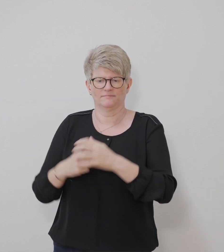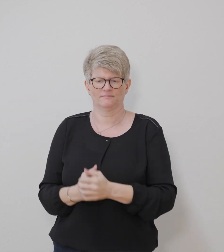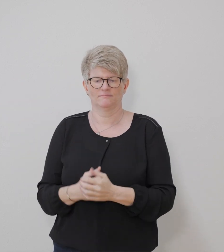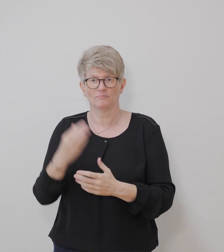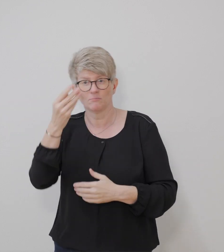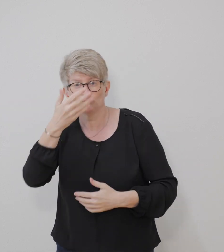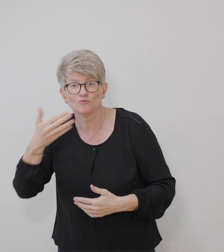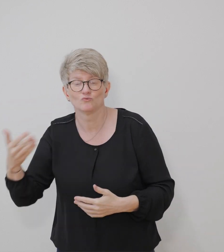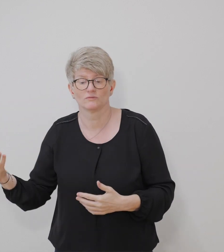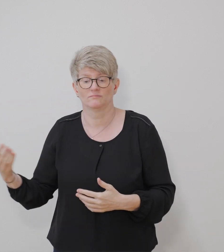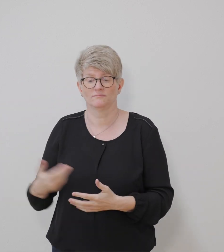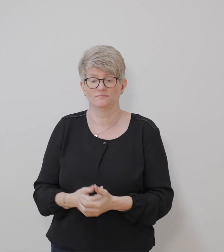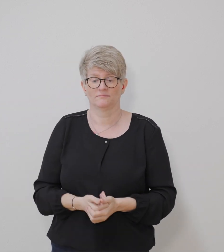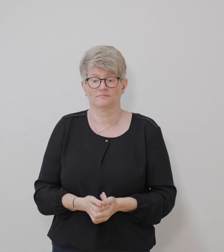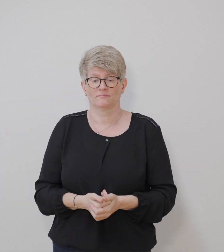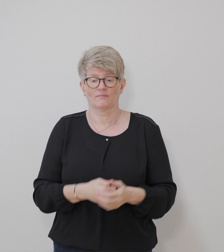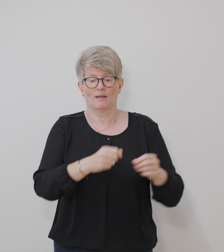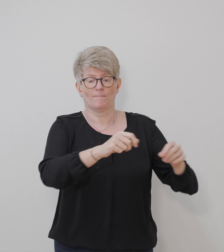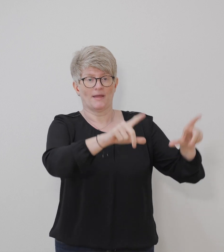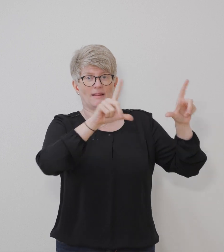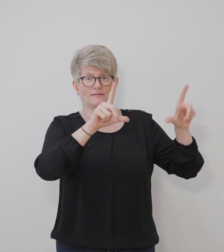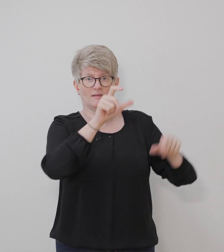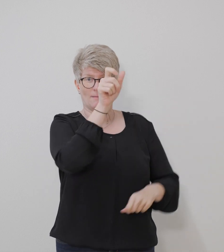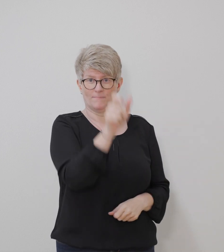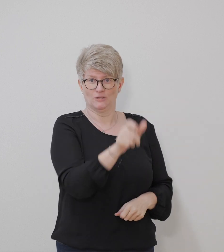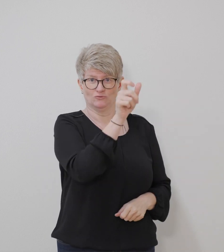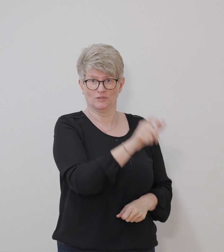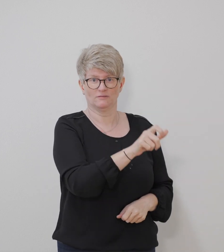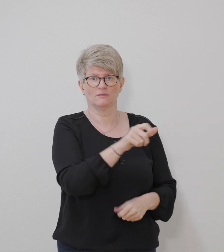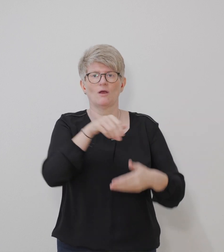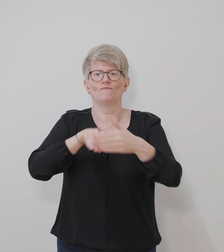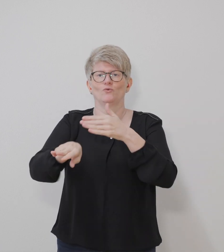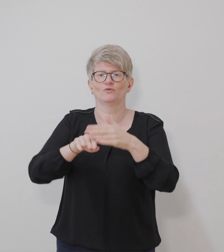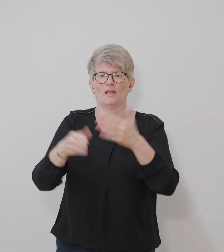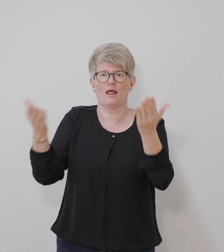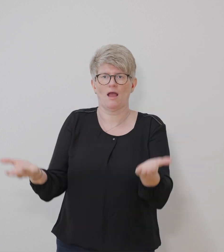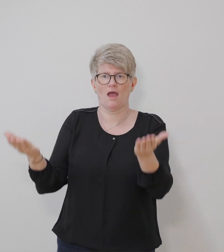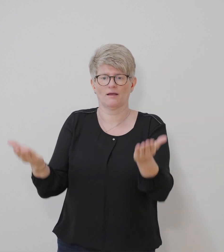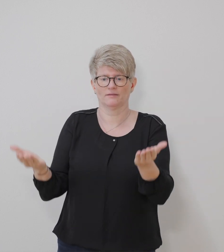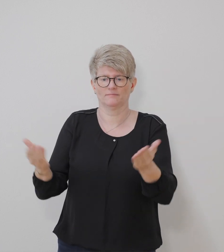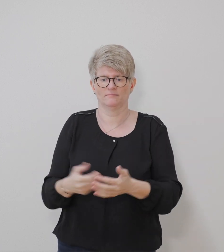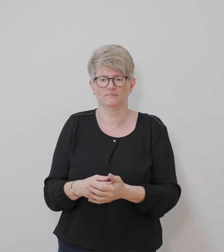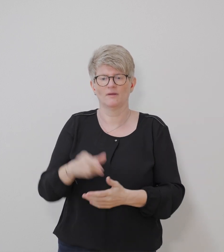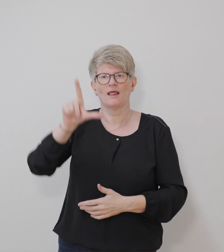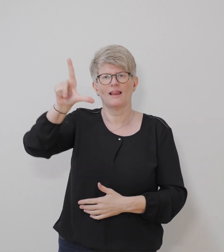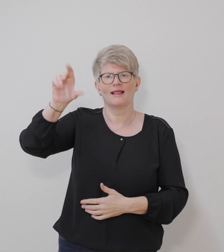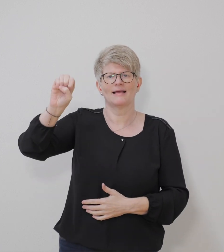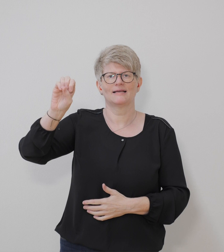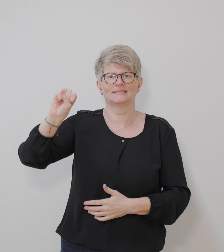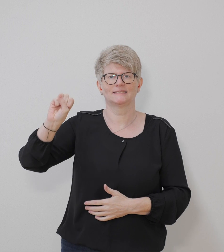ausreichende Kleidung und Schuhe bei Schneetreiben frierend in einer Schlange um Essen anstehen.